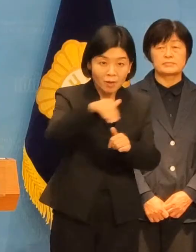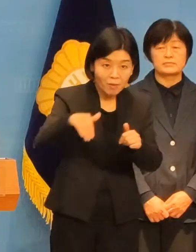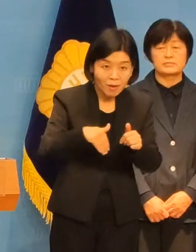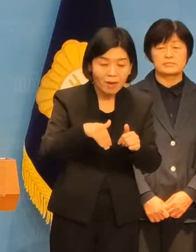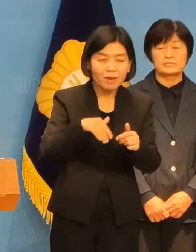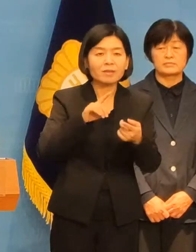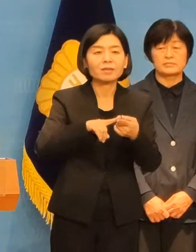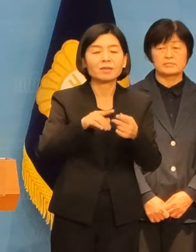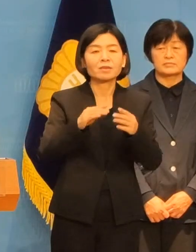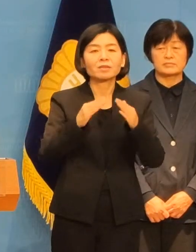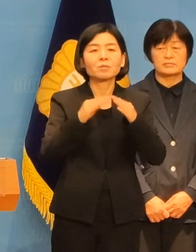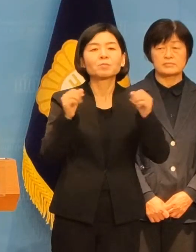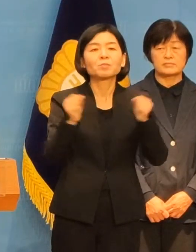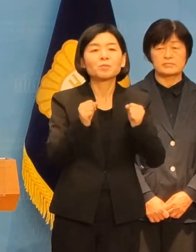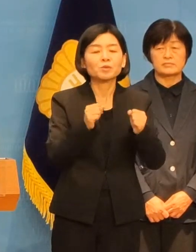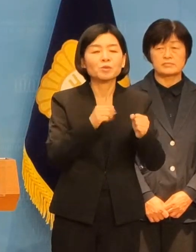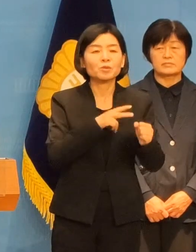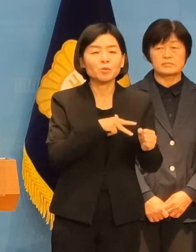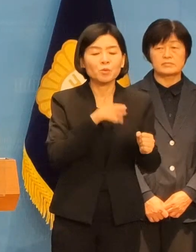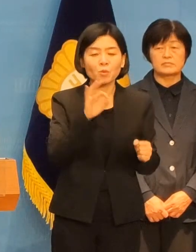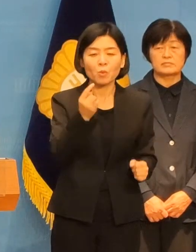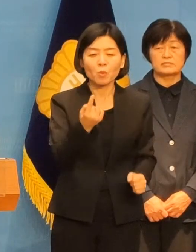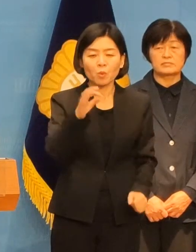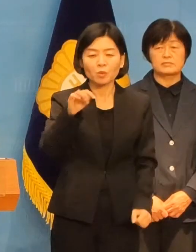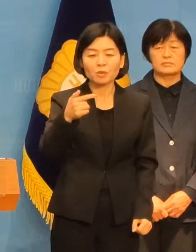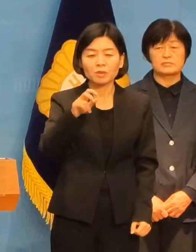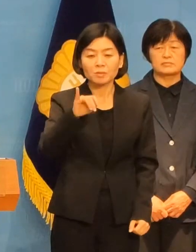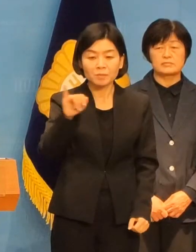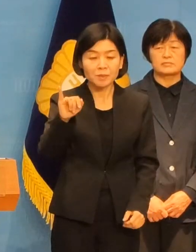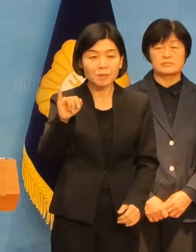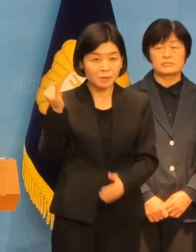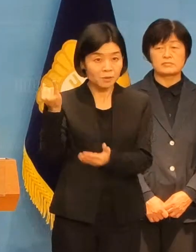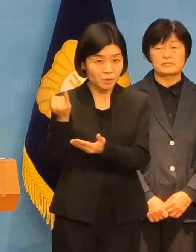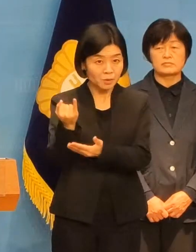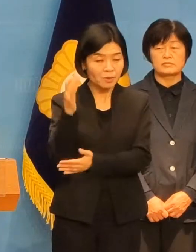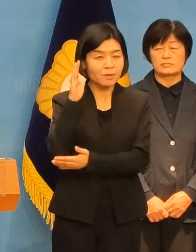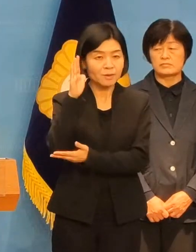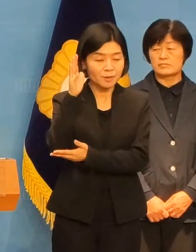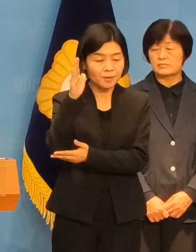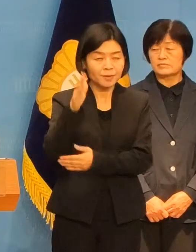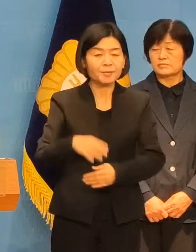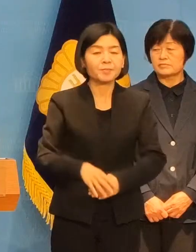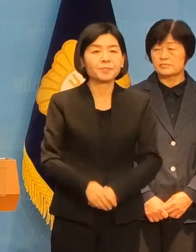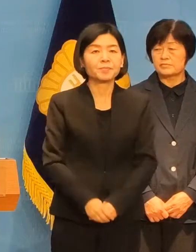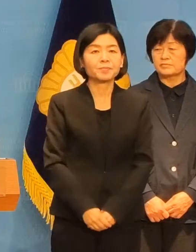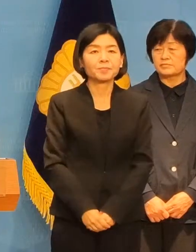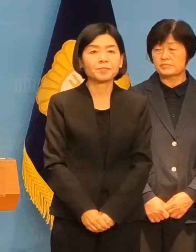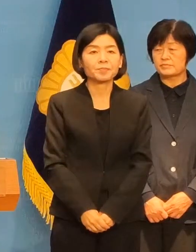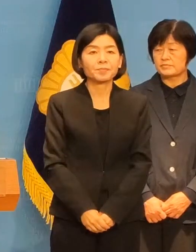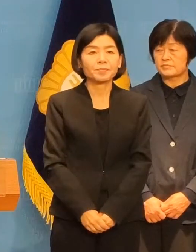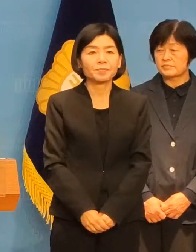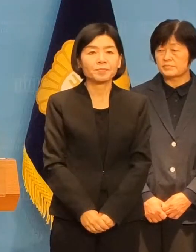도의원이신 오은미 의원님을 통해서 함께 듣도록 하겠습니다. 그럼 오은미 의원님 발언 듣도록 하겠습니다.